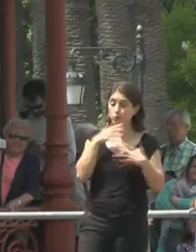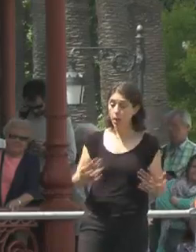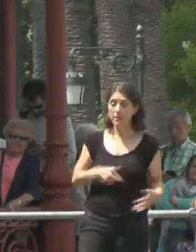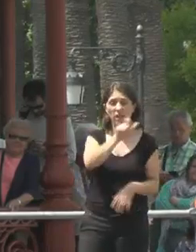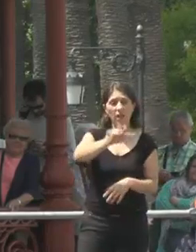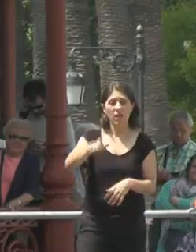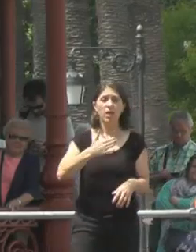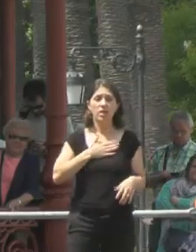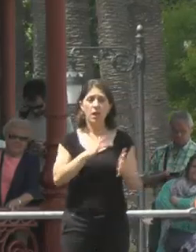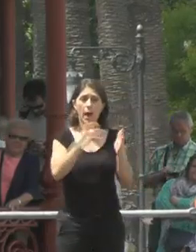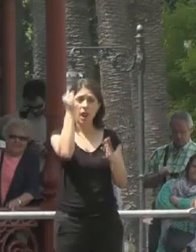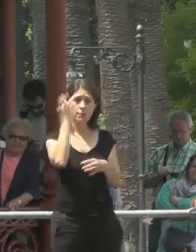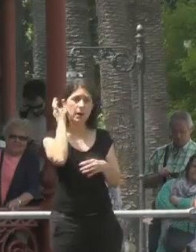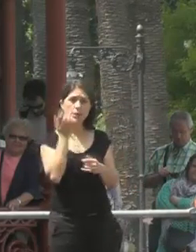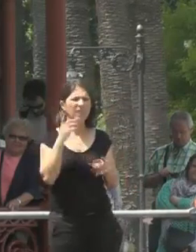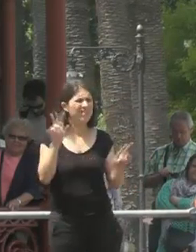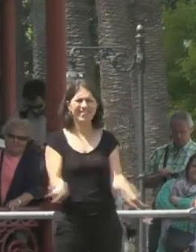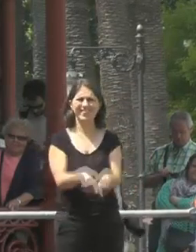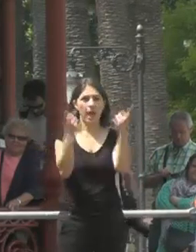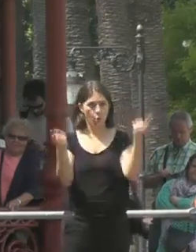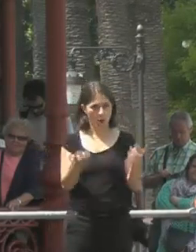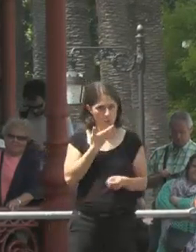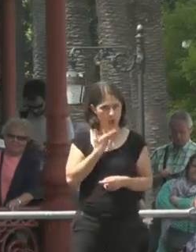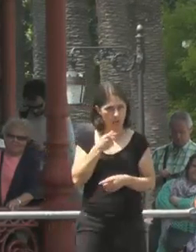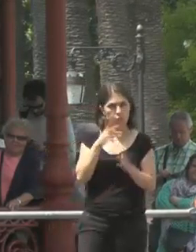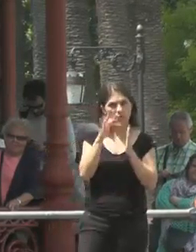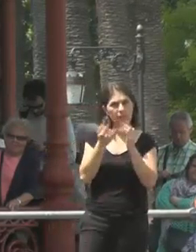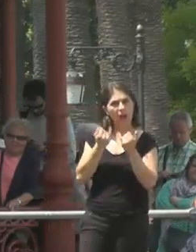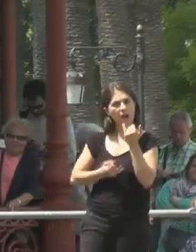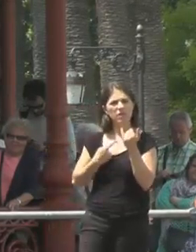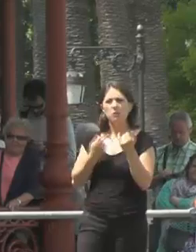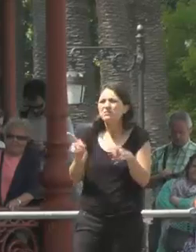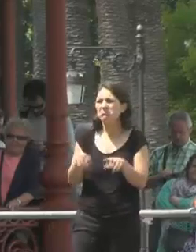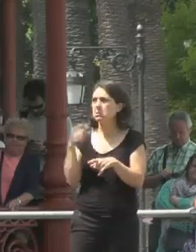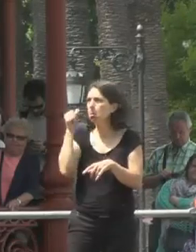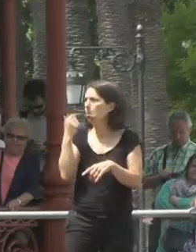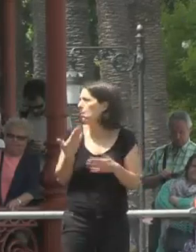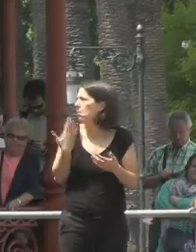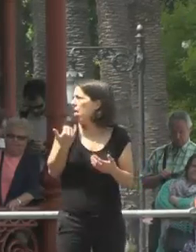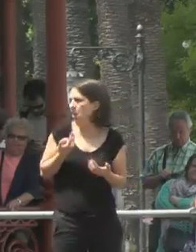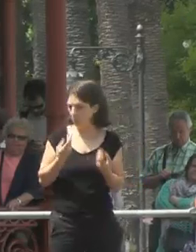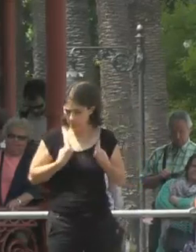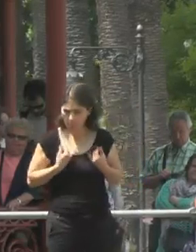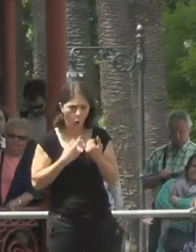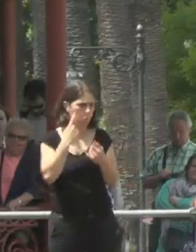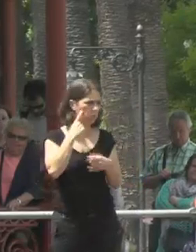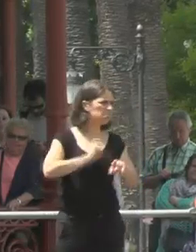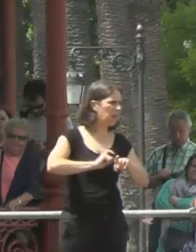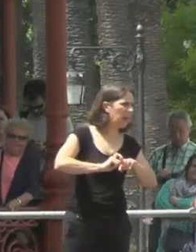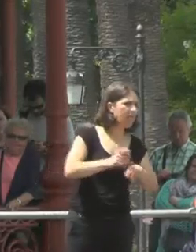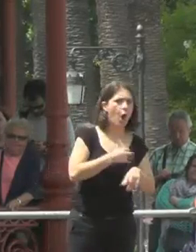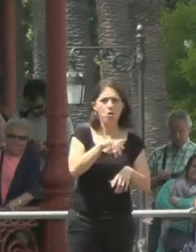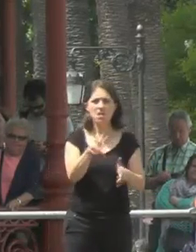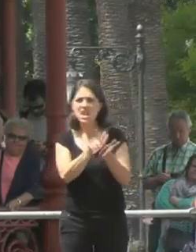valencianas, y con esto me refiero a cualquiera que viva desde no nos importa cuándo, ni nos importa el color de su piel, ni la lengua que